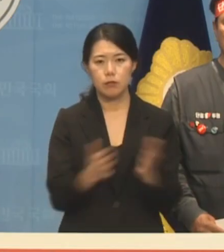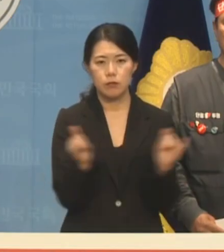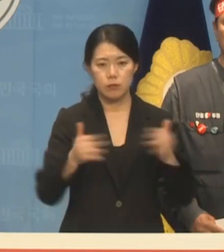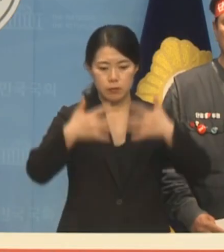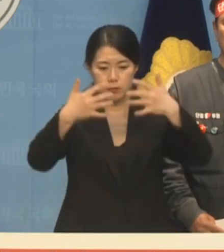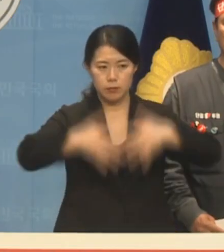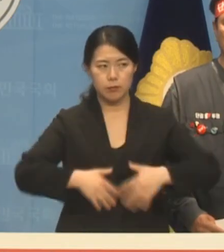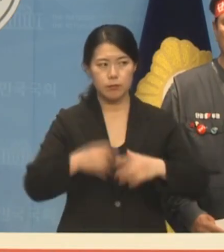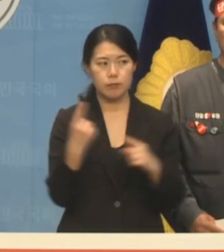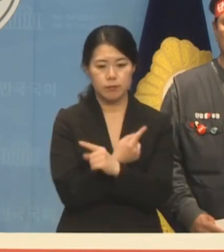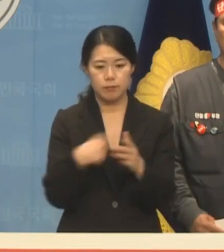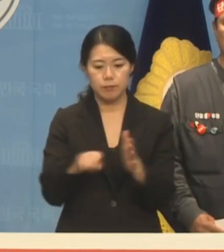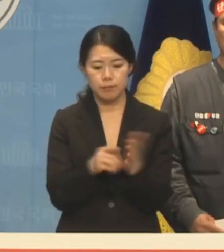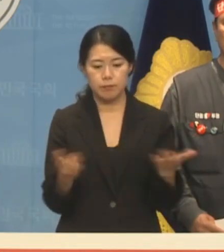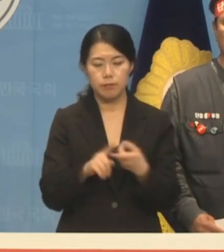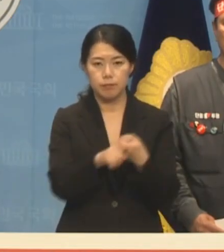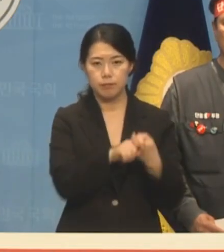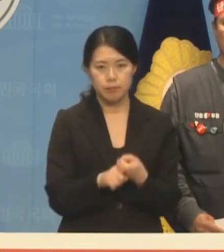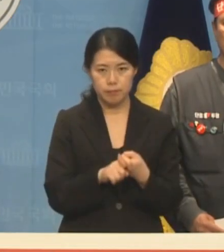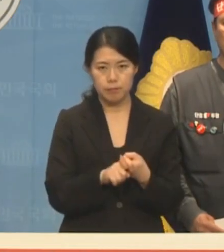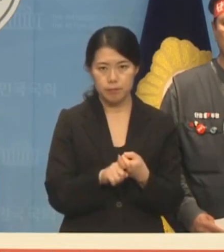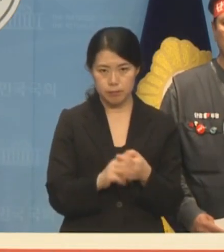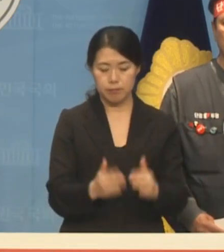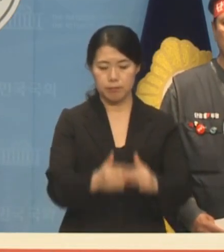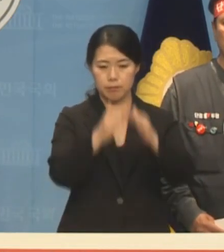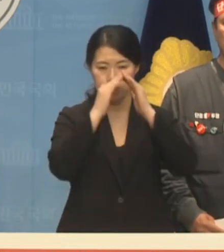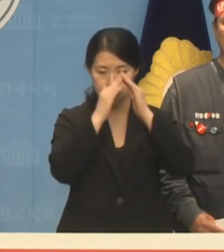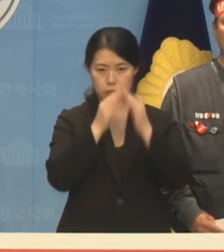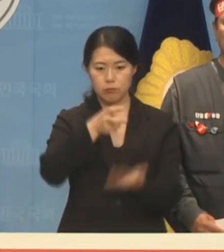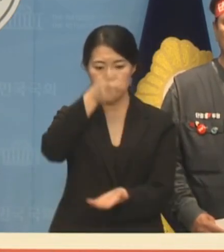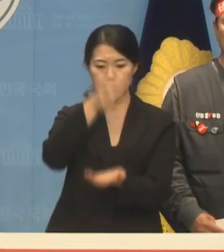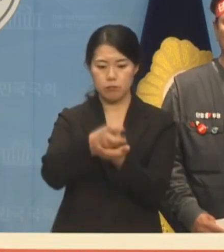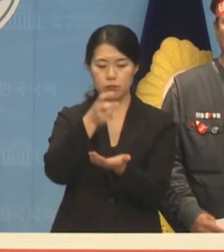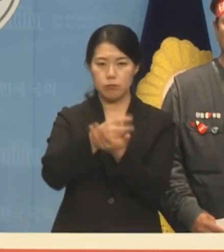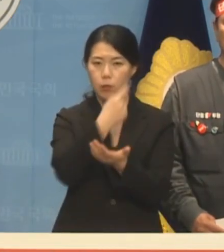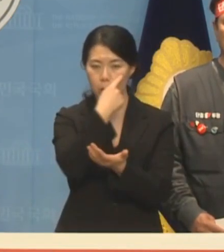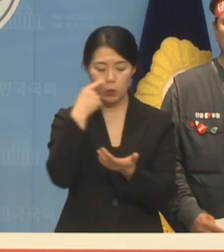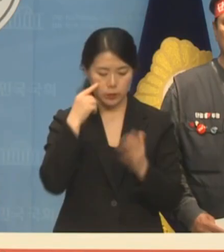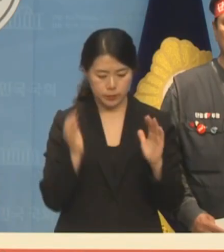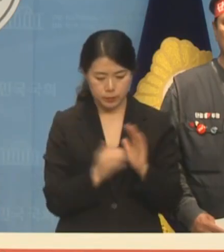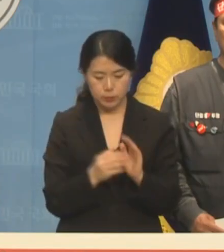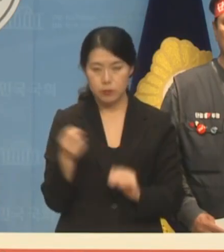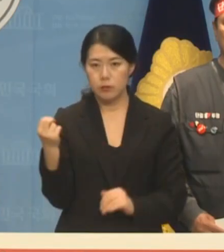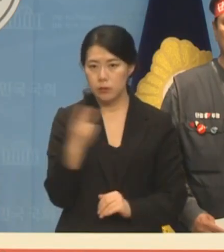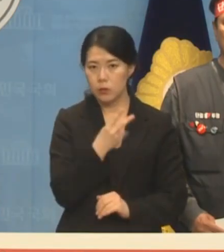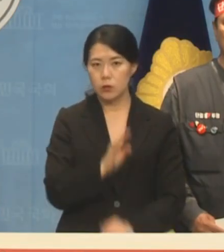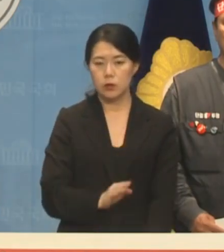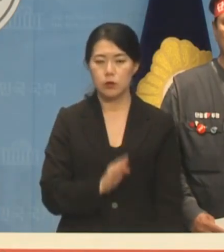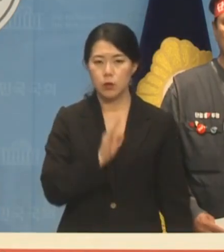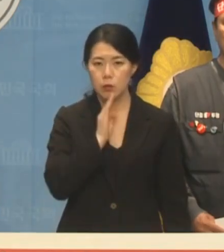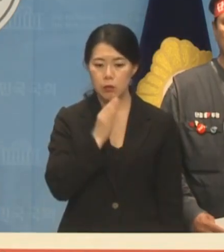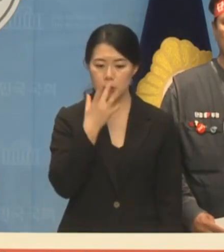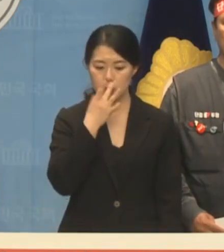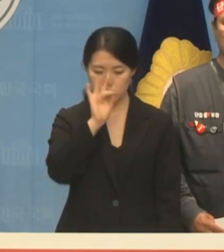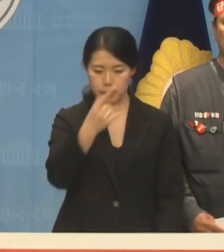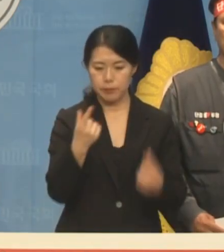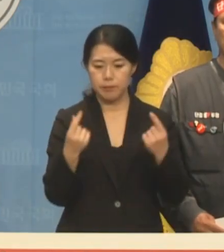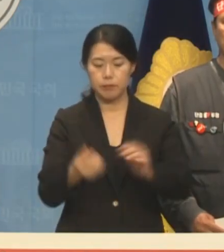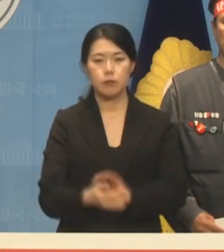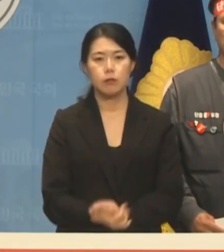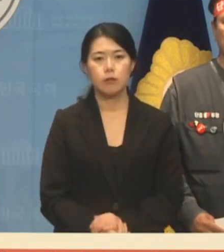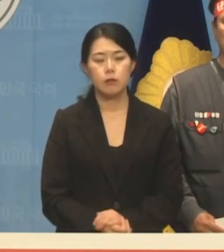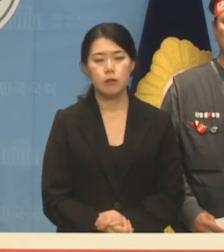노동조건 개선을 위해 노조를 설립하고 교섭을 요구하는 것은 법적으로 보장되어 있을 뿐만 아니라 매우 당연한